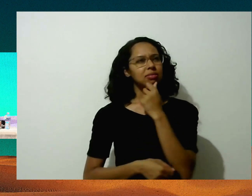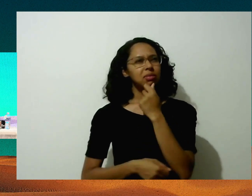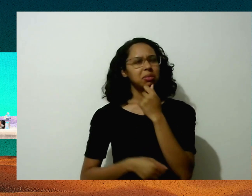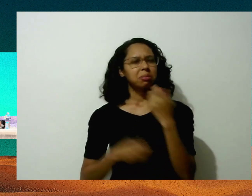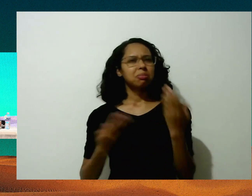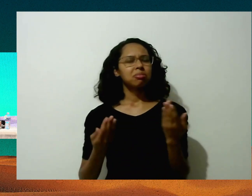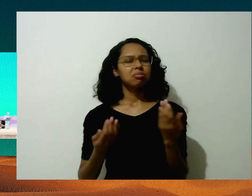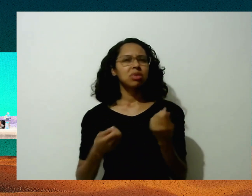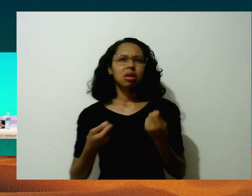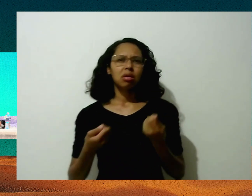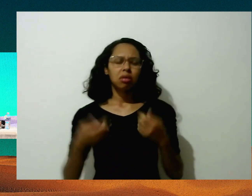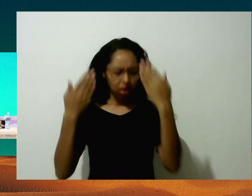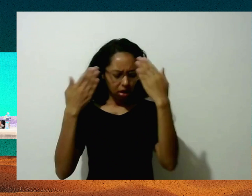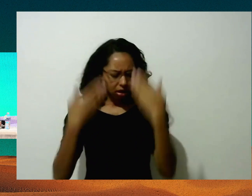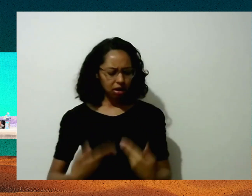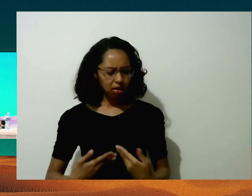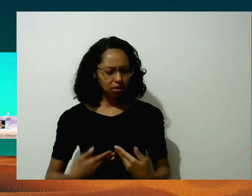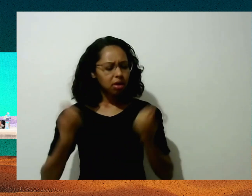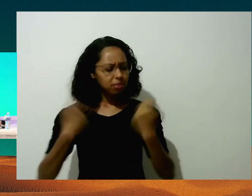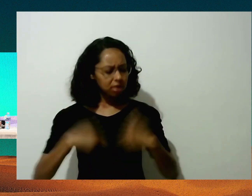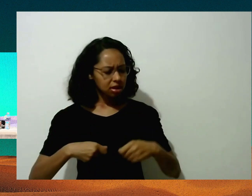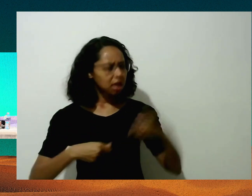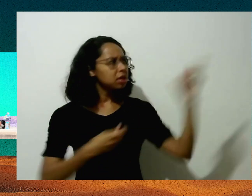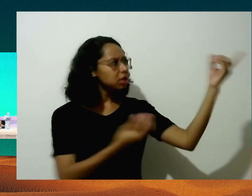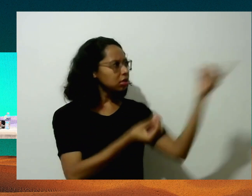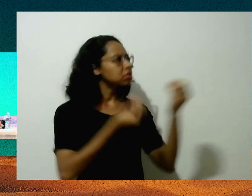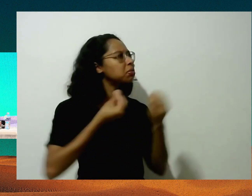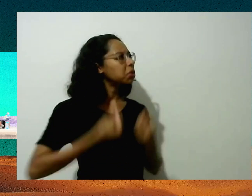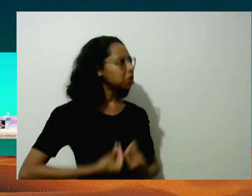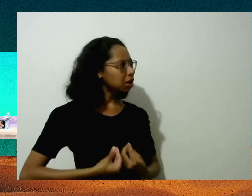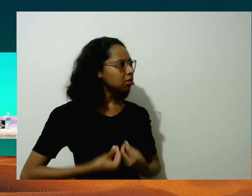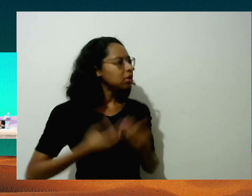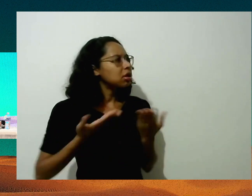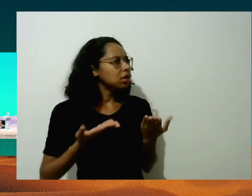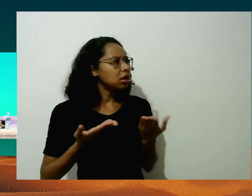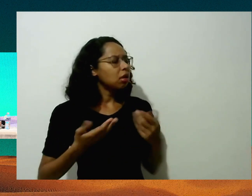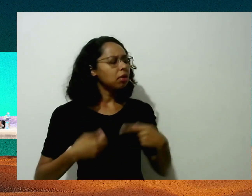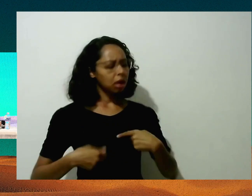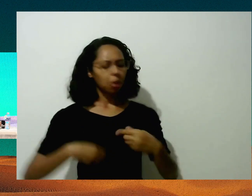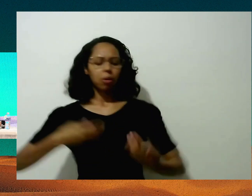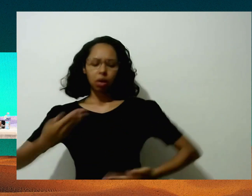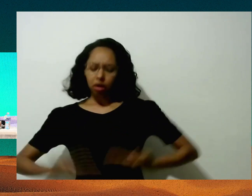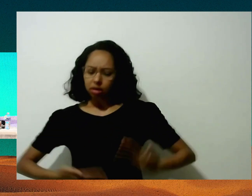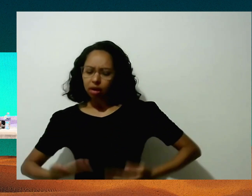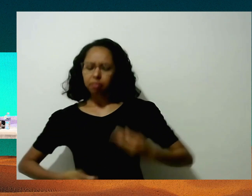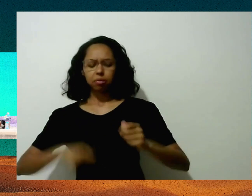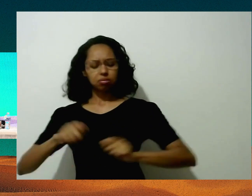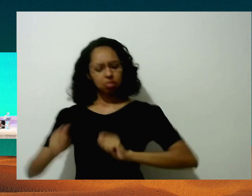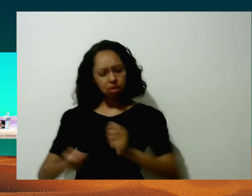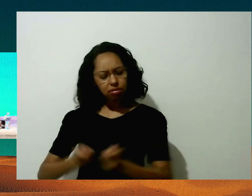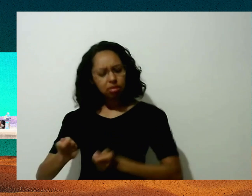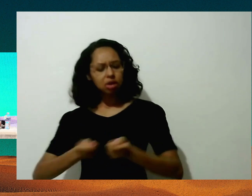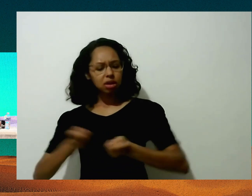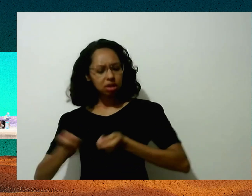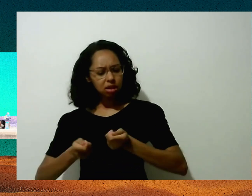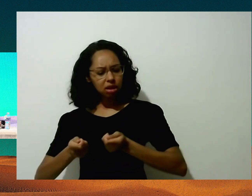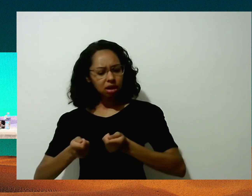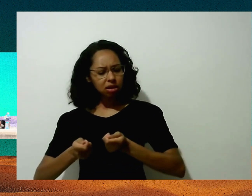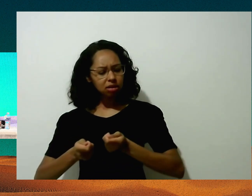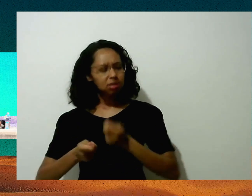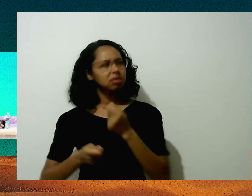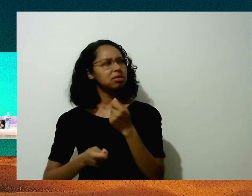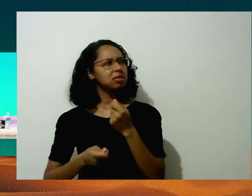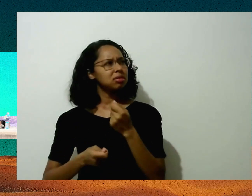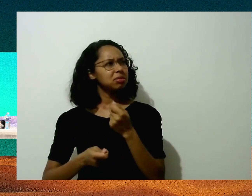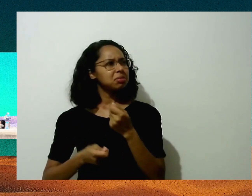toda a capacidade que Deus me deu para administrar a obra de Deus, a igreja de Deus, não é para fazer isso? Well, am I not supposed